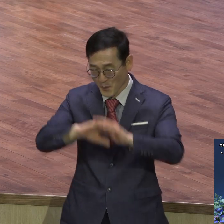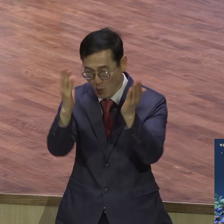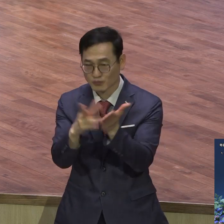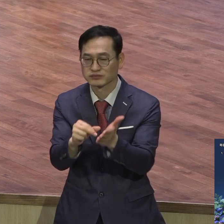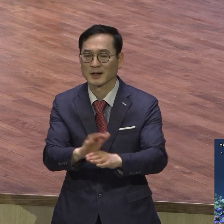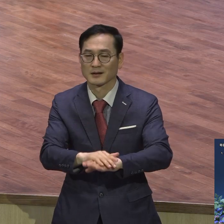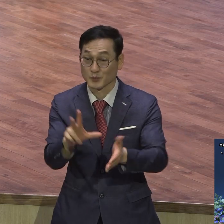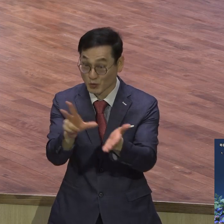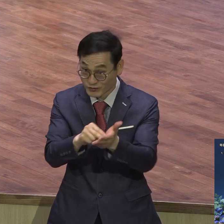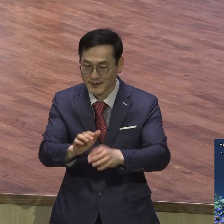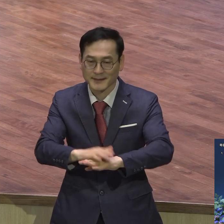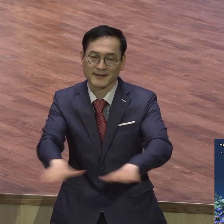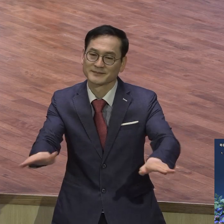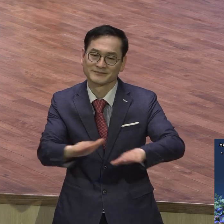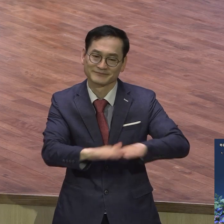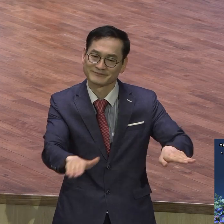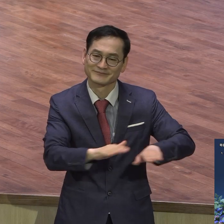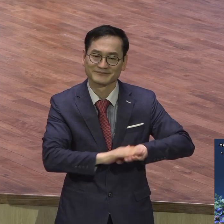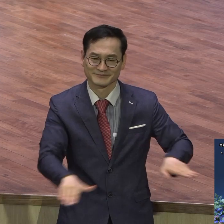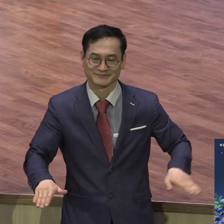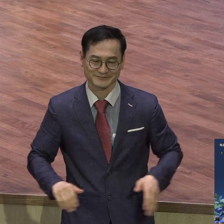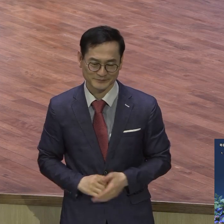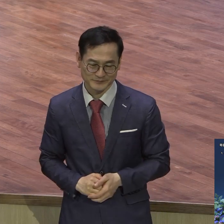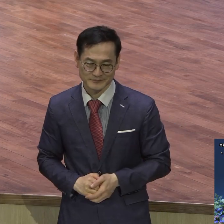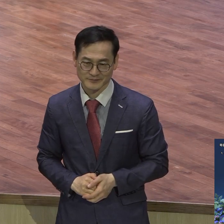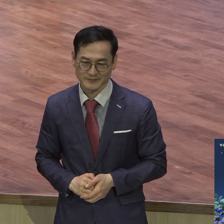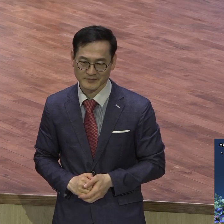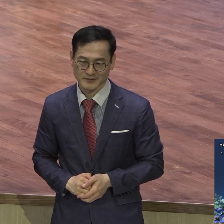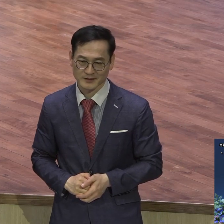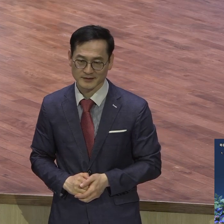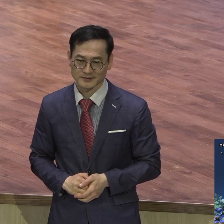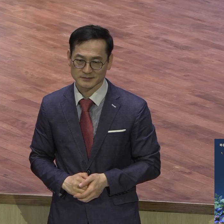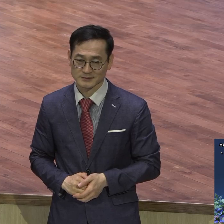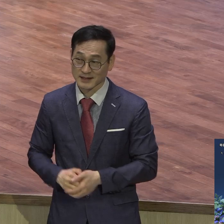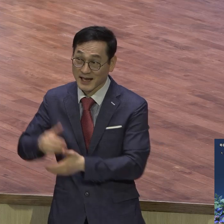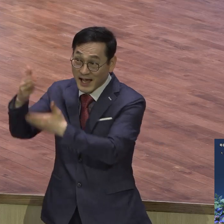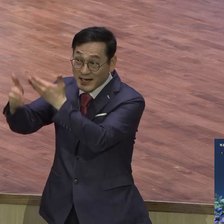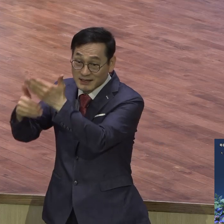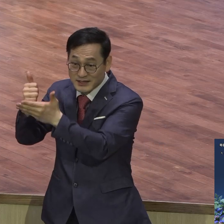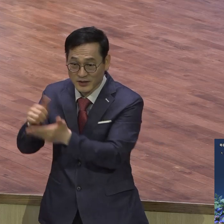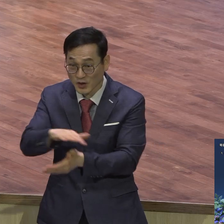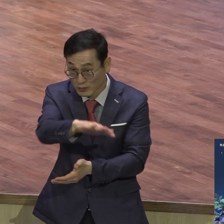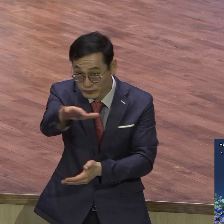하나님이 여러분 창조하셔가지고 여러분 한 사람 한 사람 다